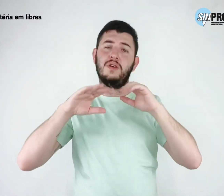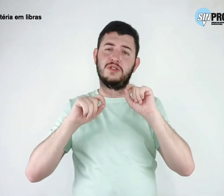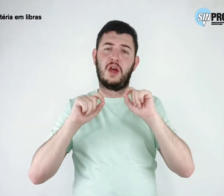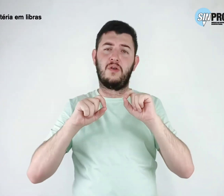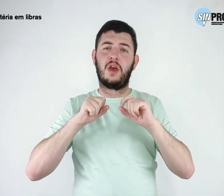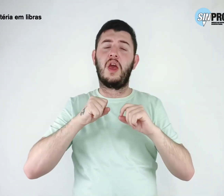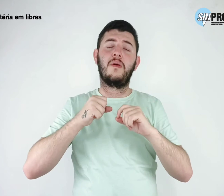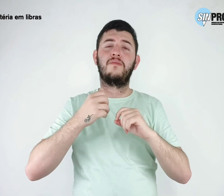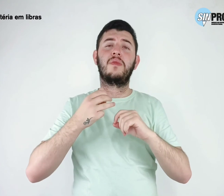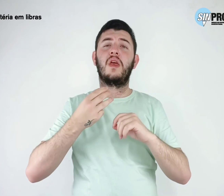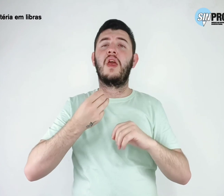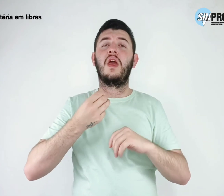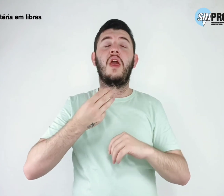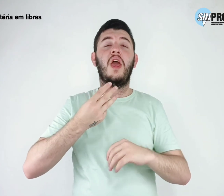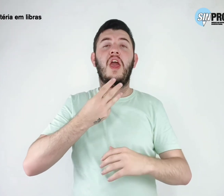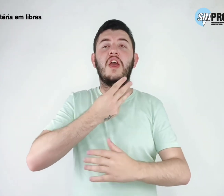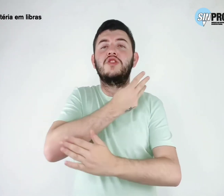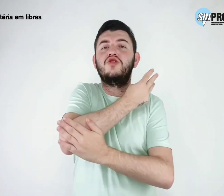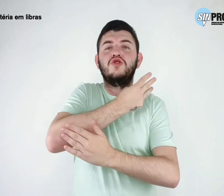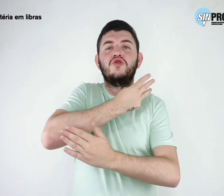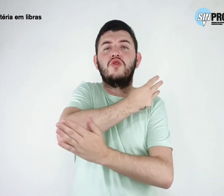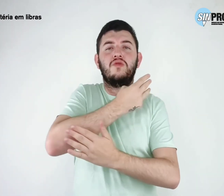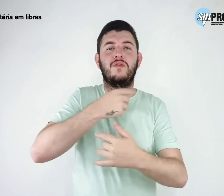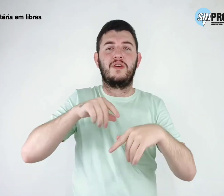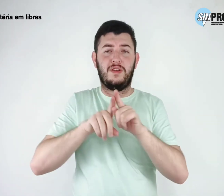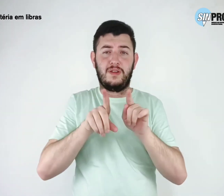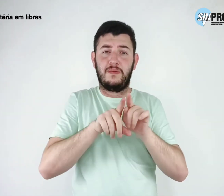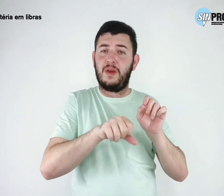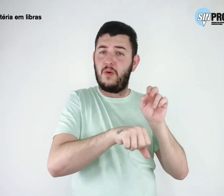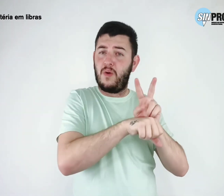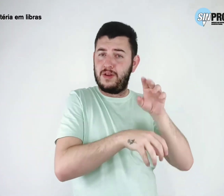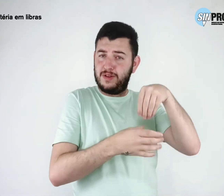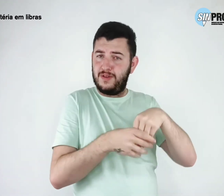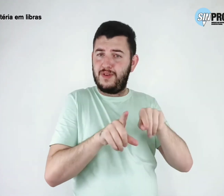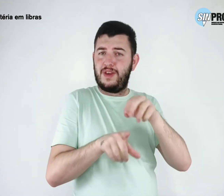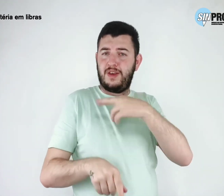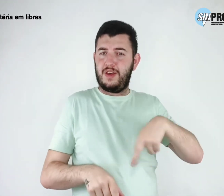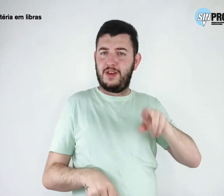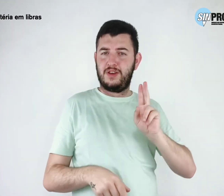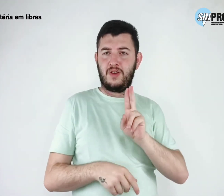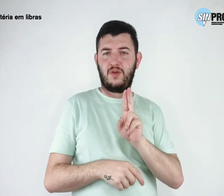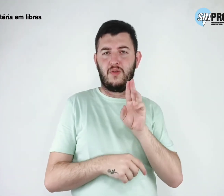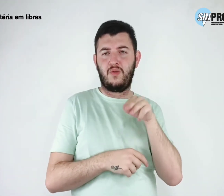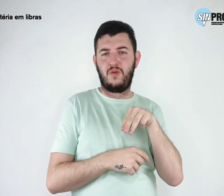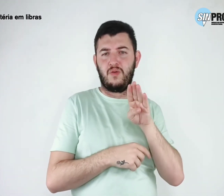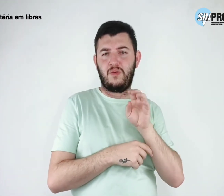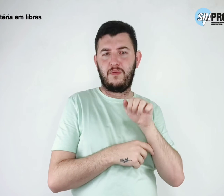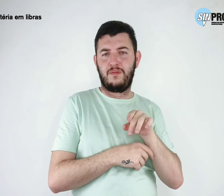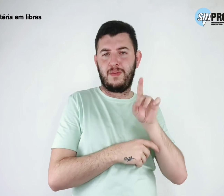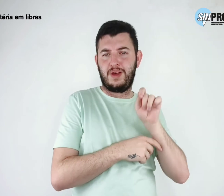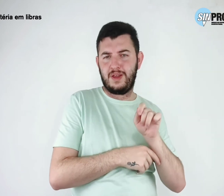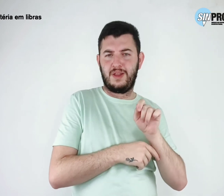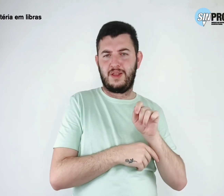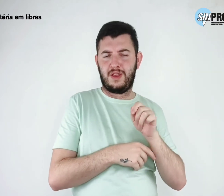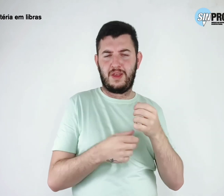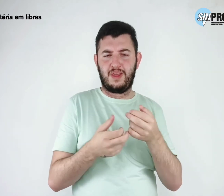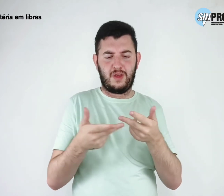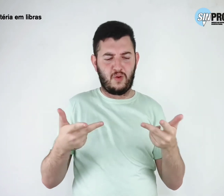Exus guardiões da Umbanda. Estes apetrechos nunca pertenceram ao procurado e